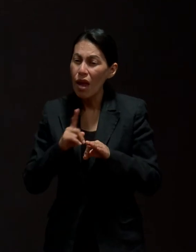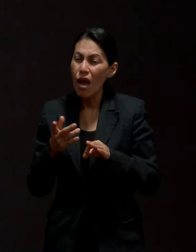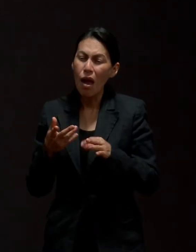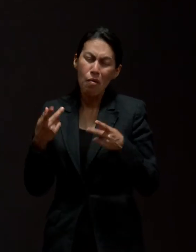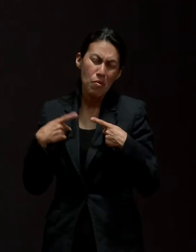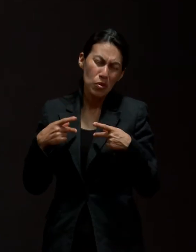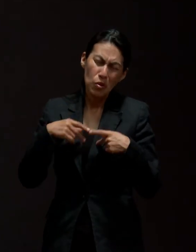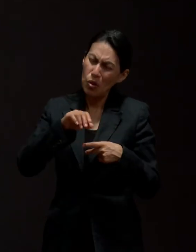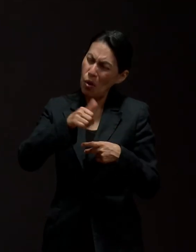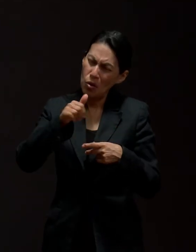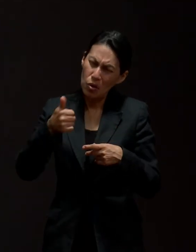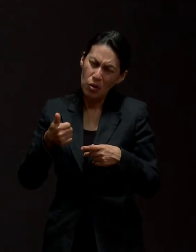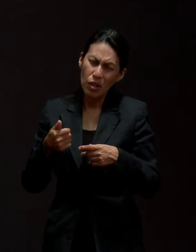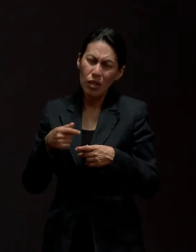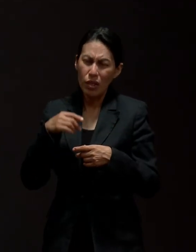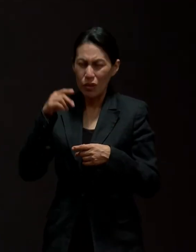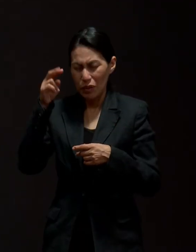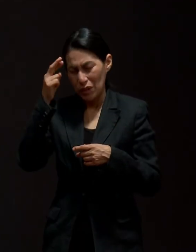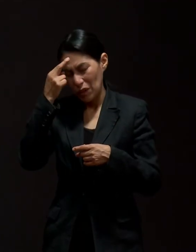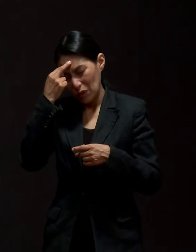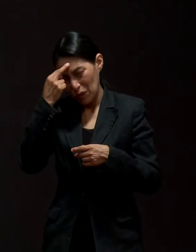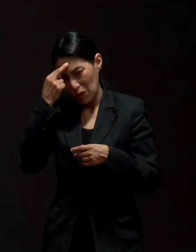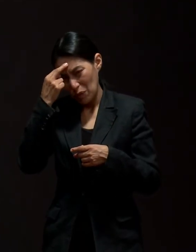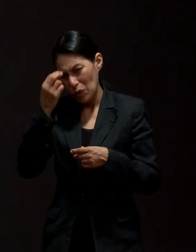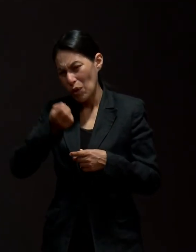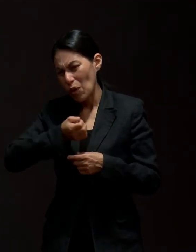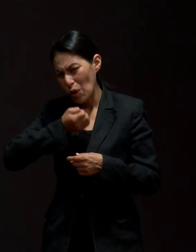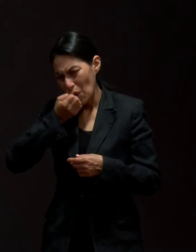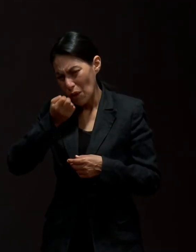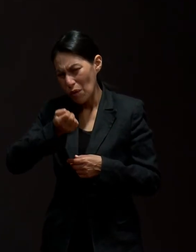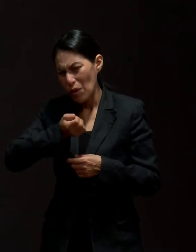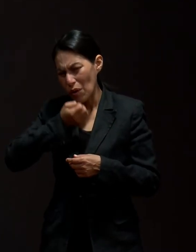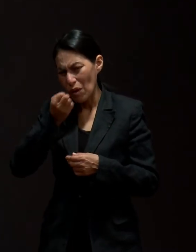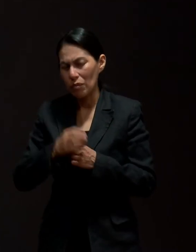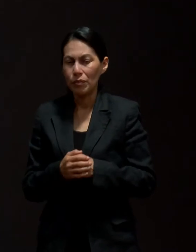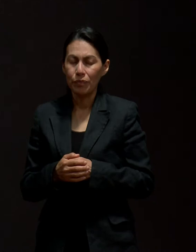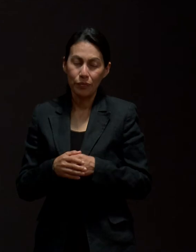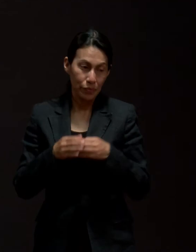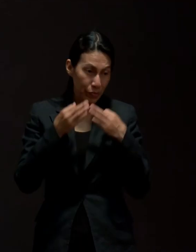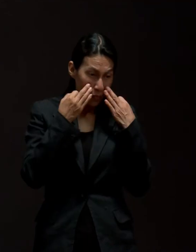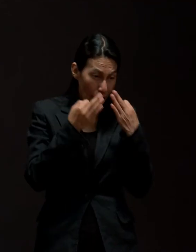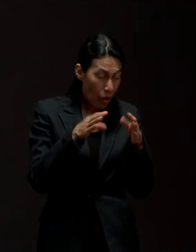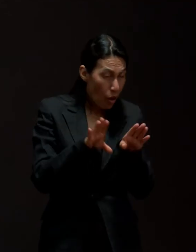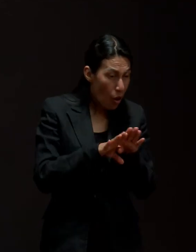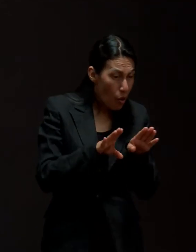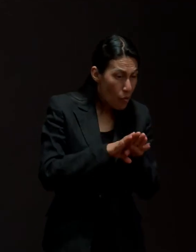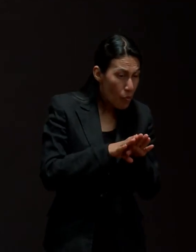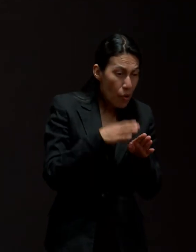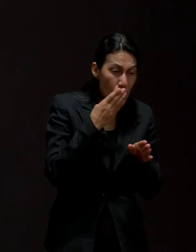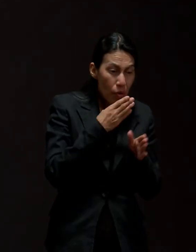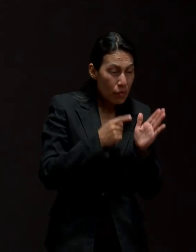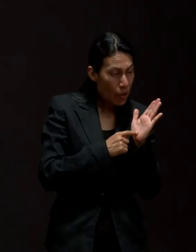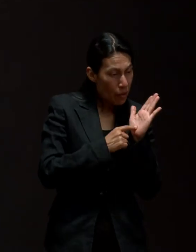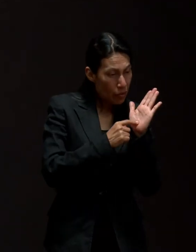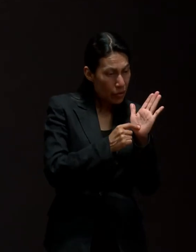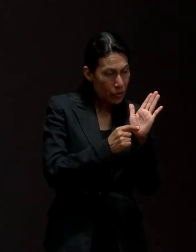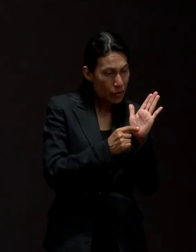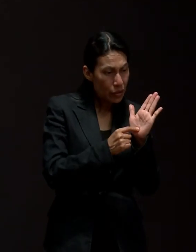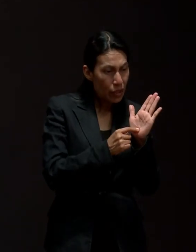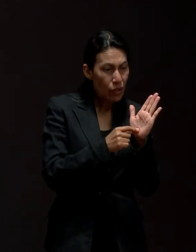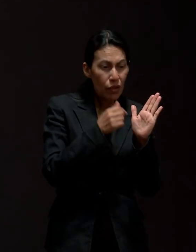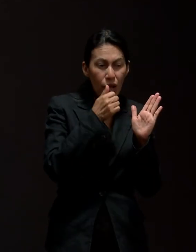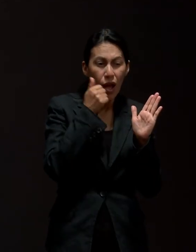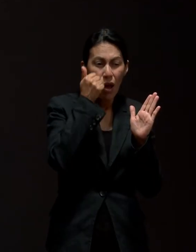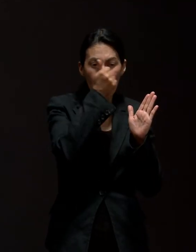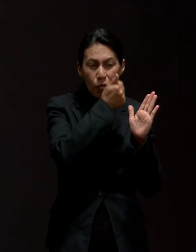tía y muchas otras personas que están en nuestras mentes, que las oímos seguidas. Amén. Como la palabra de Dios confirma